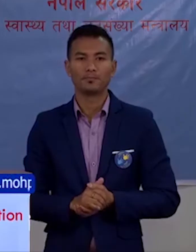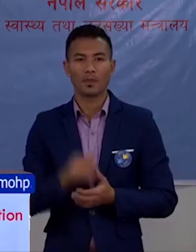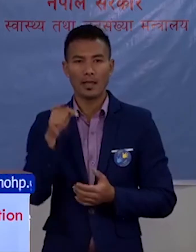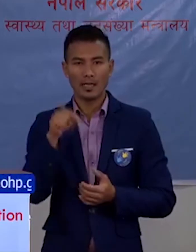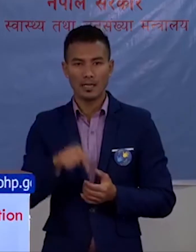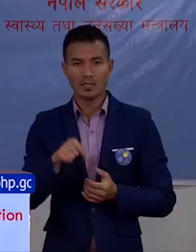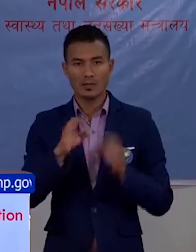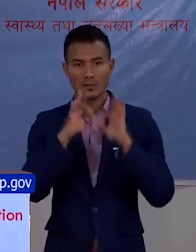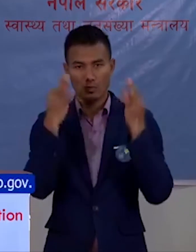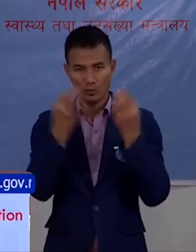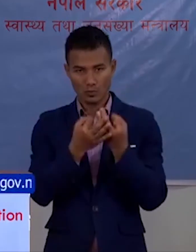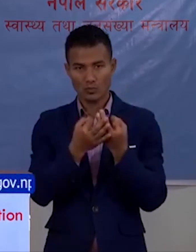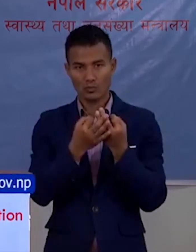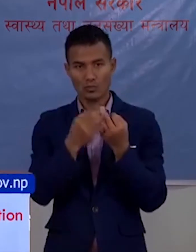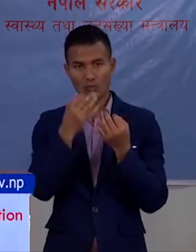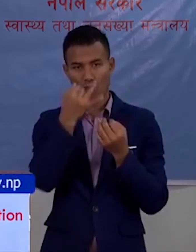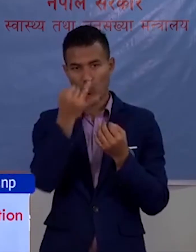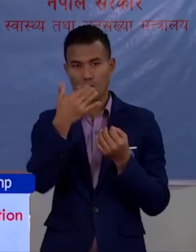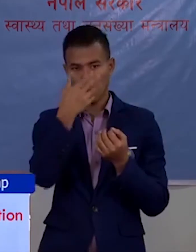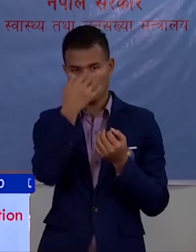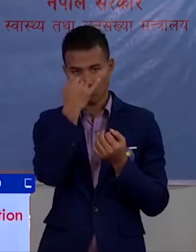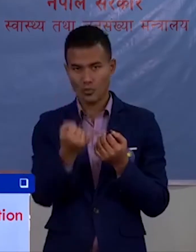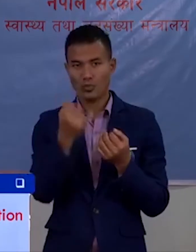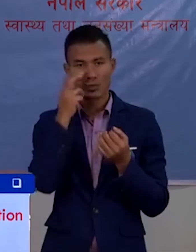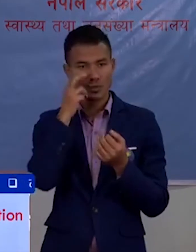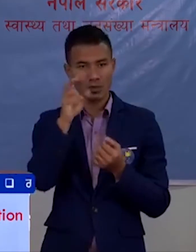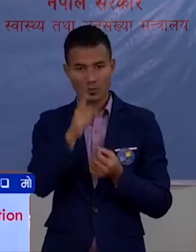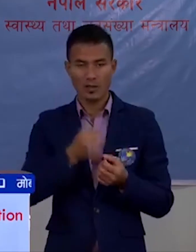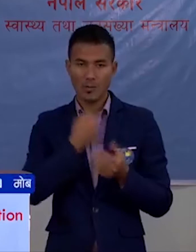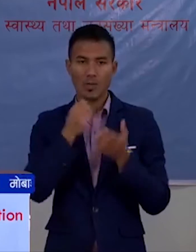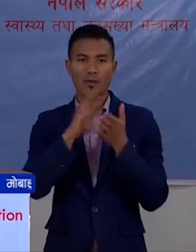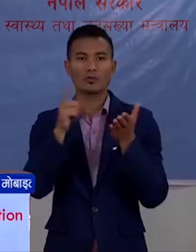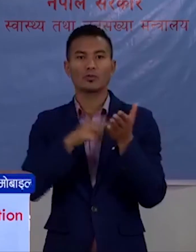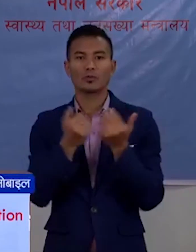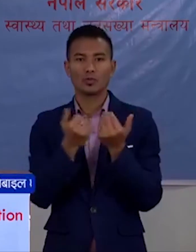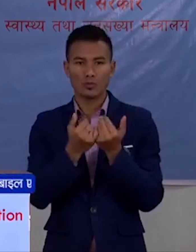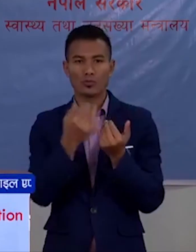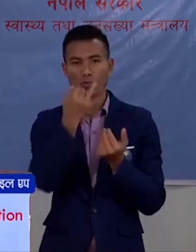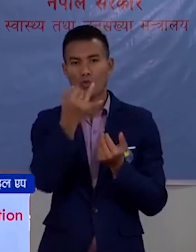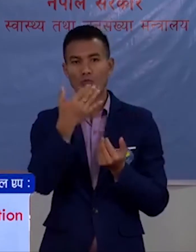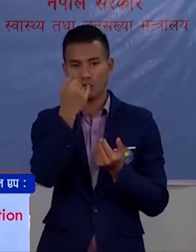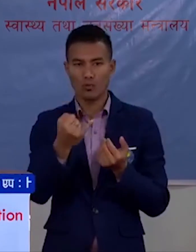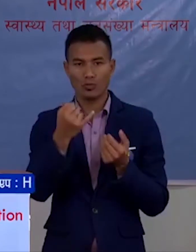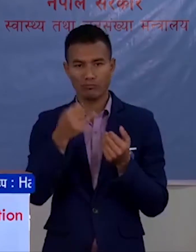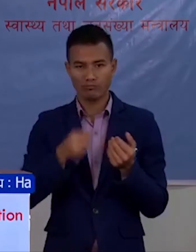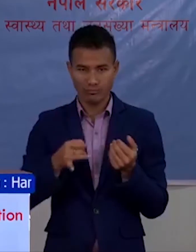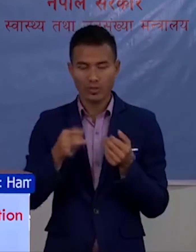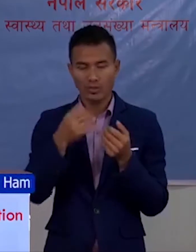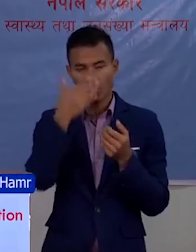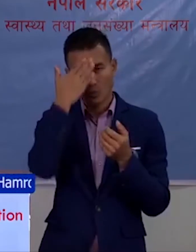आज विश्व औलो दिवस हो, आफैबाट सुरु गरौँ औलोलाई शून्यमा पुर्याउँ भन्ने